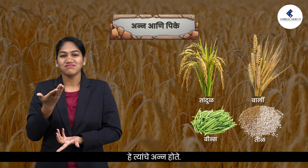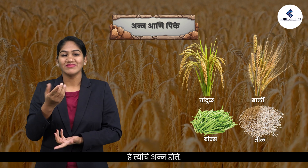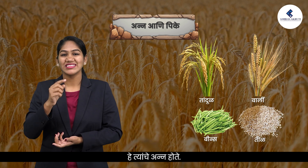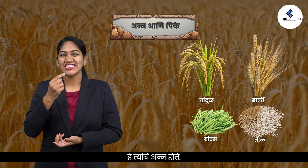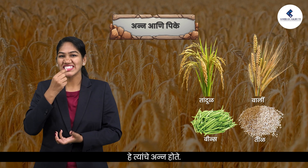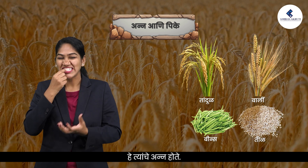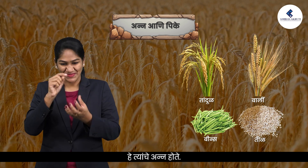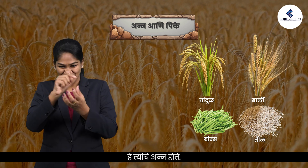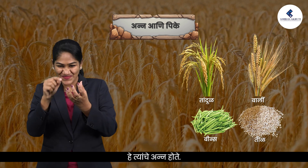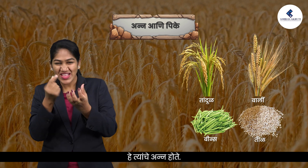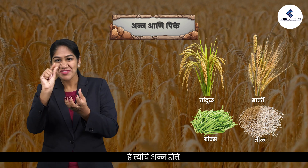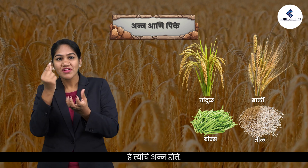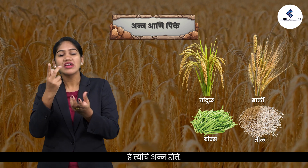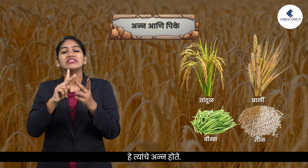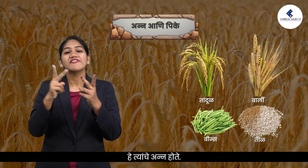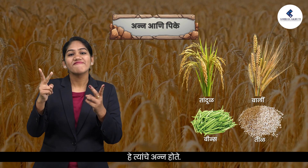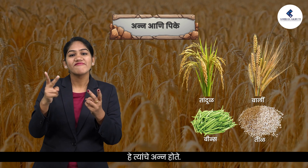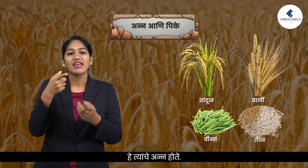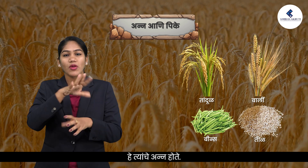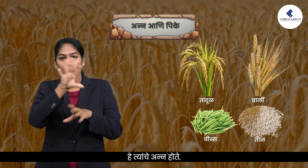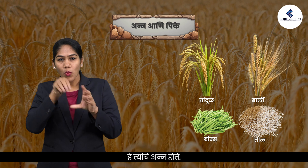हे त्यांचे अन्न होते.